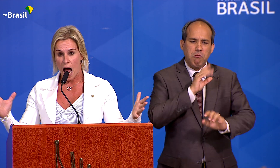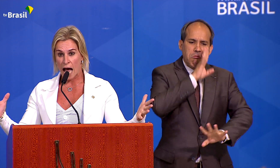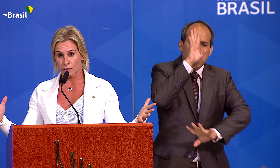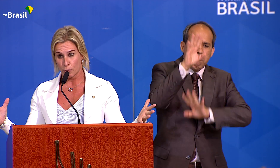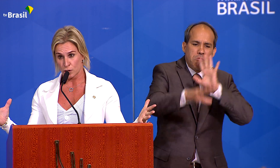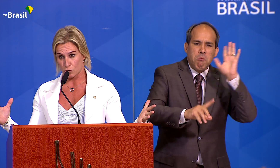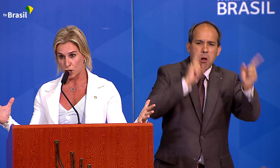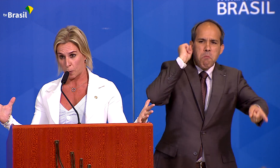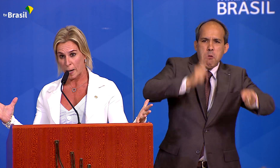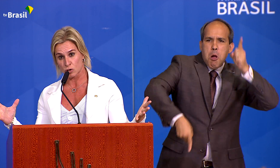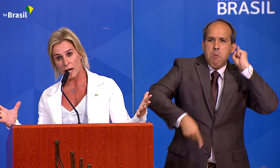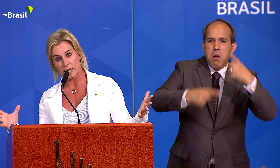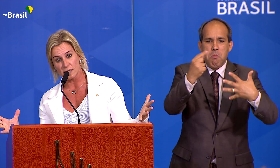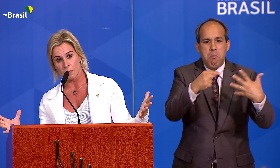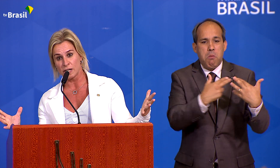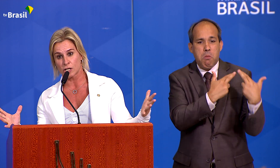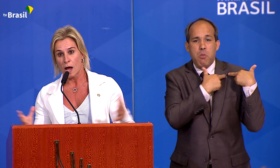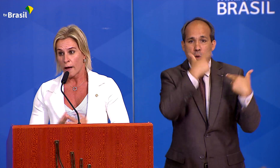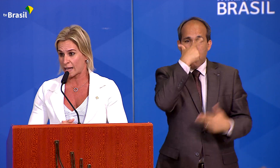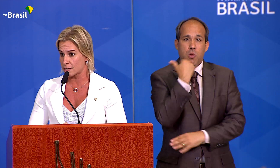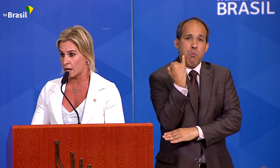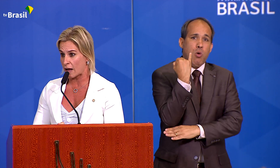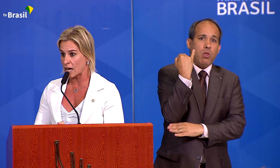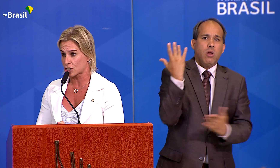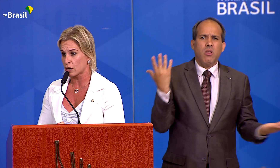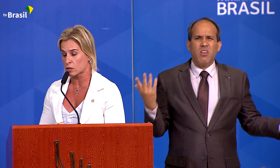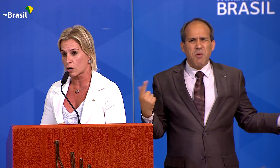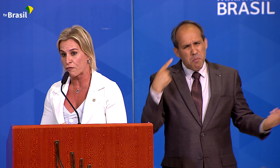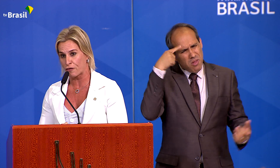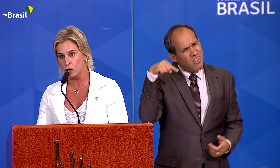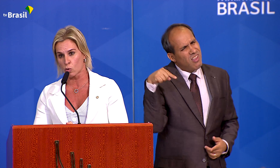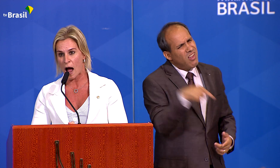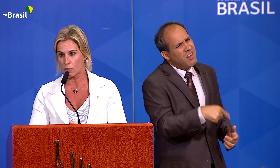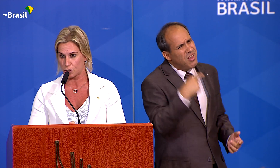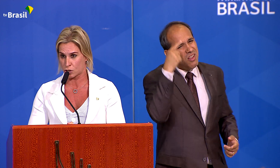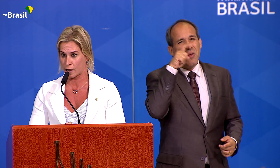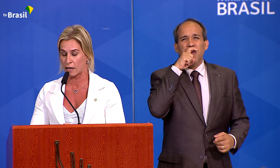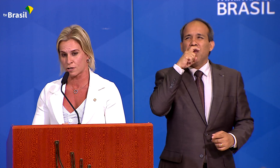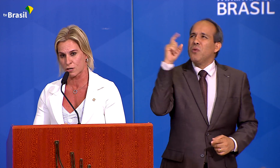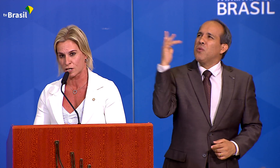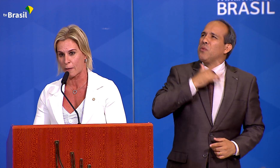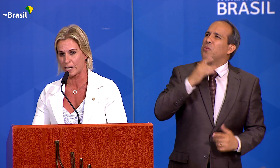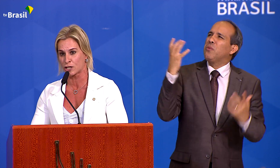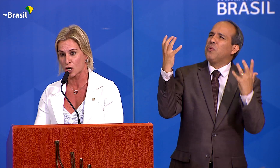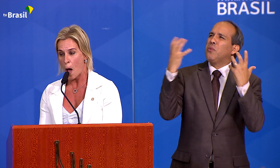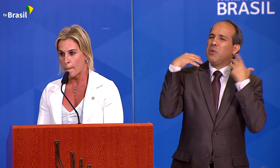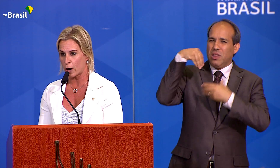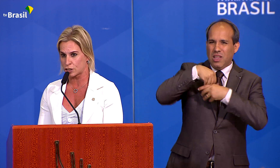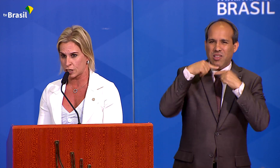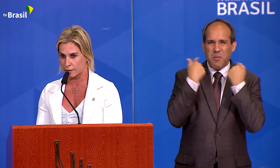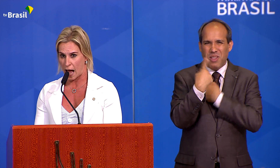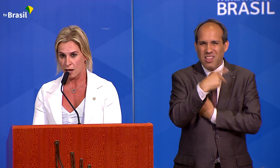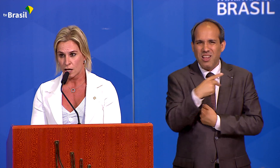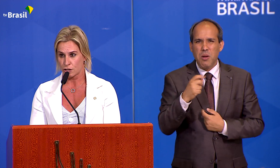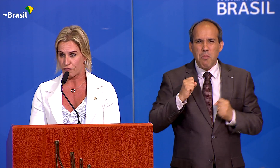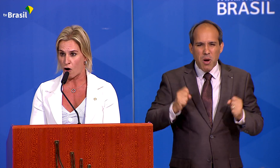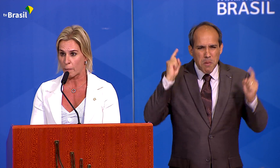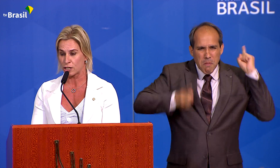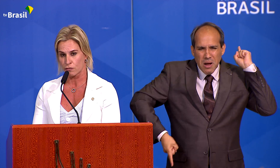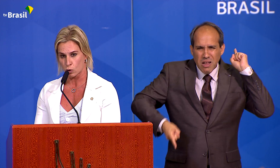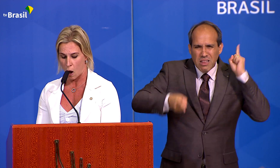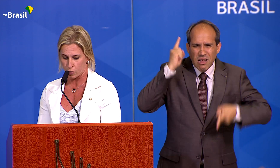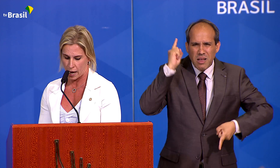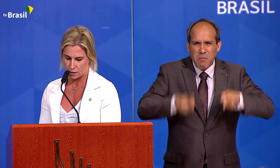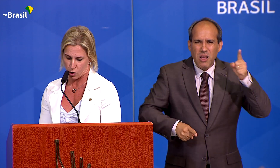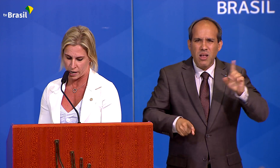as suas atribuições personalíssimas trazer achando que o frio do ar-condicionado de seus gabinetes pode digitar